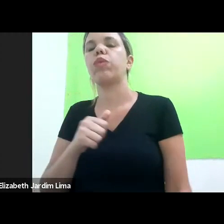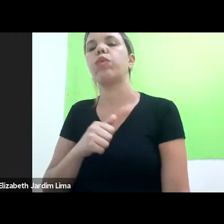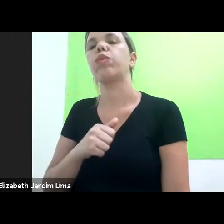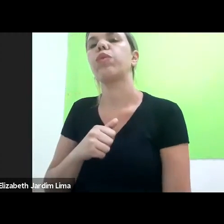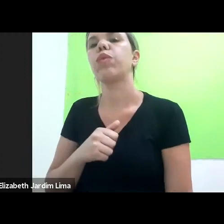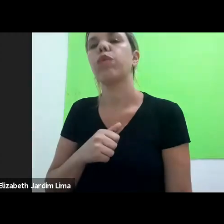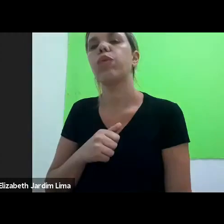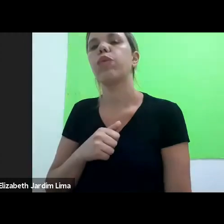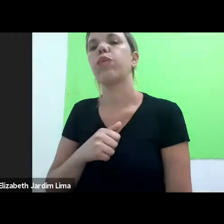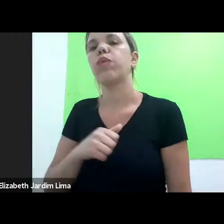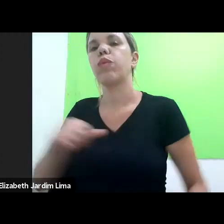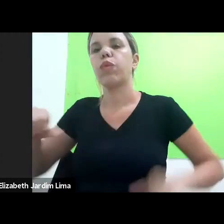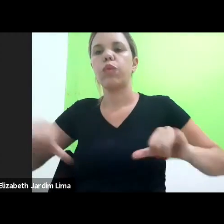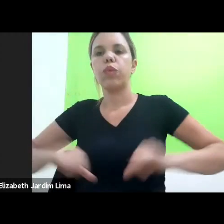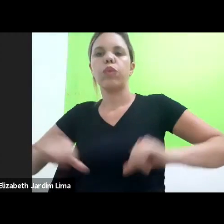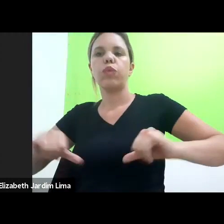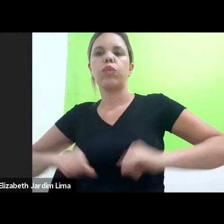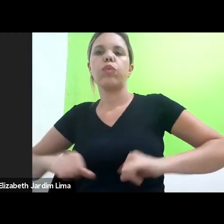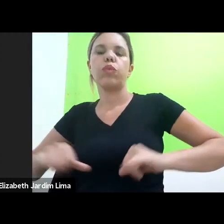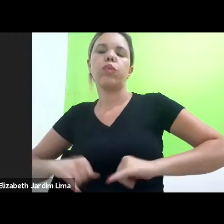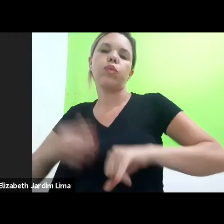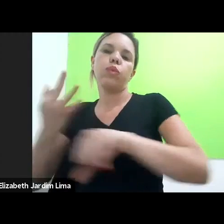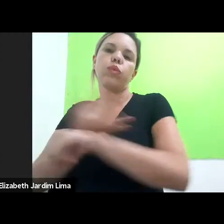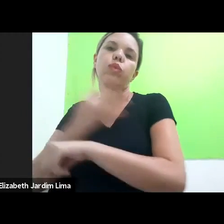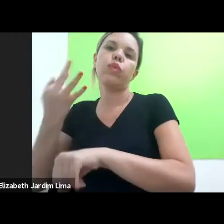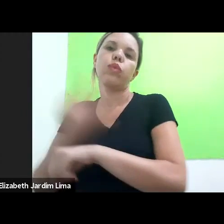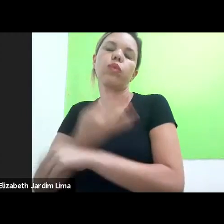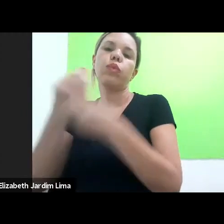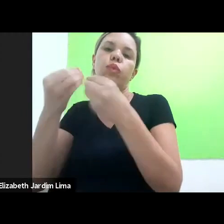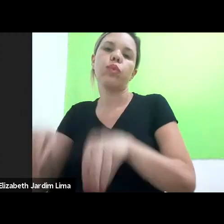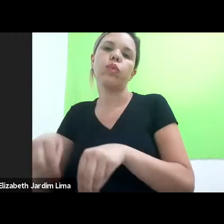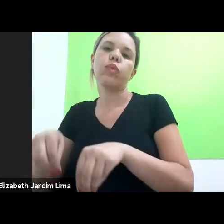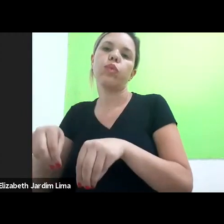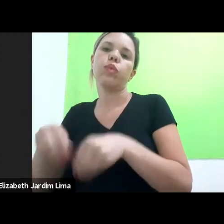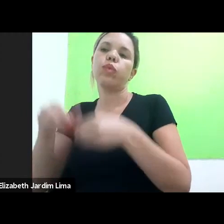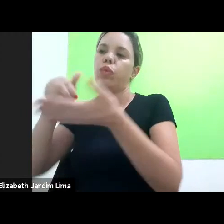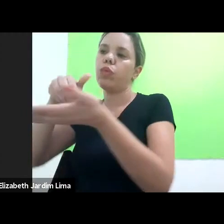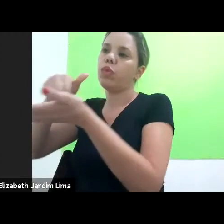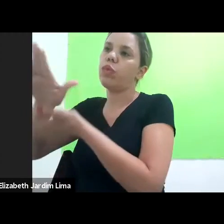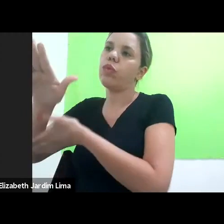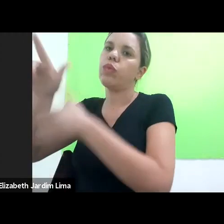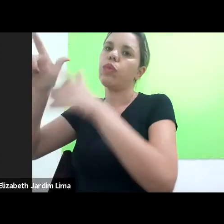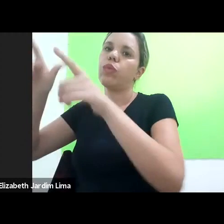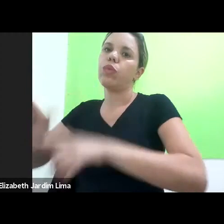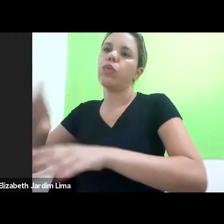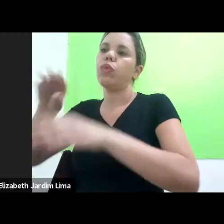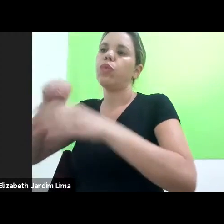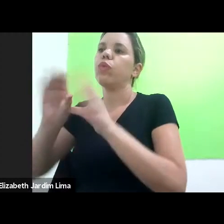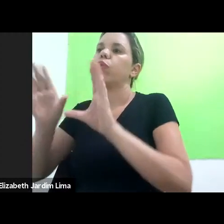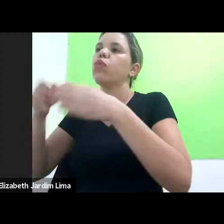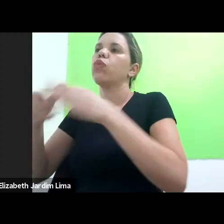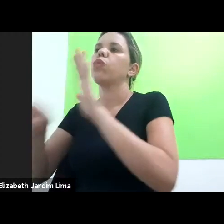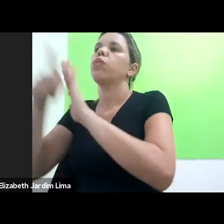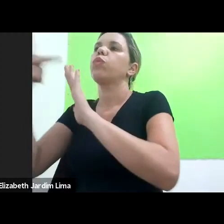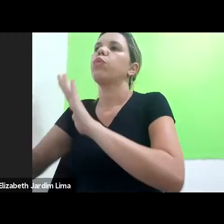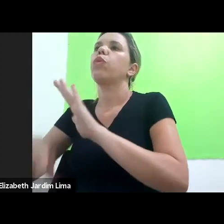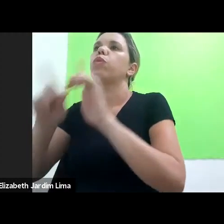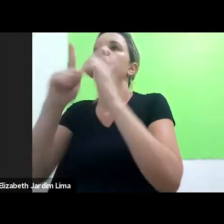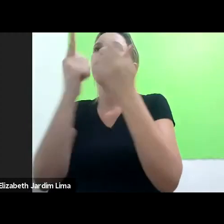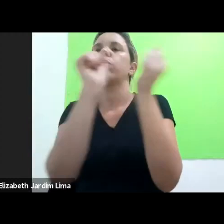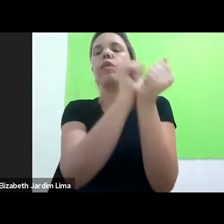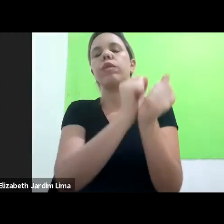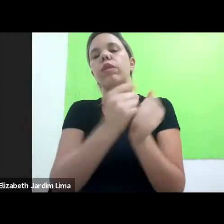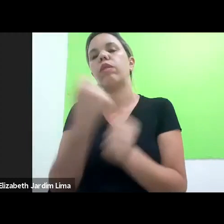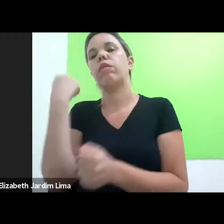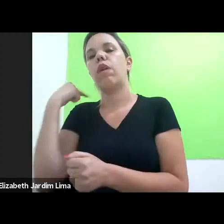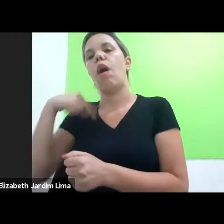a sofrência que pode causar ali um despejo, um empreendimento dentro de um território quilombola. Então, quando eu advogo,